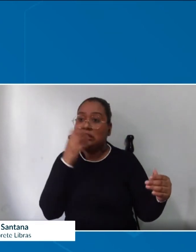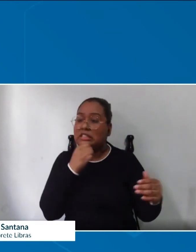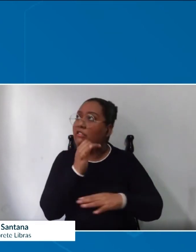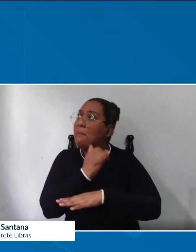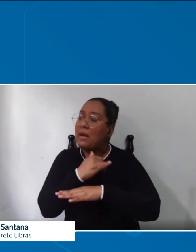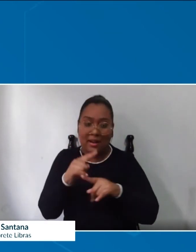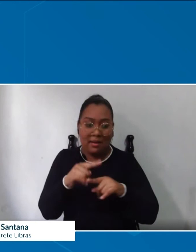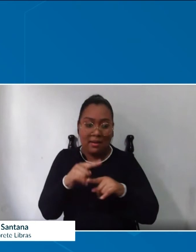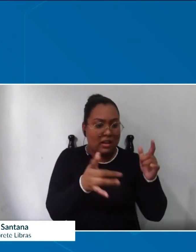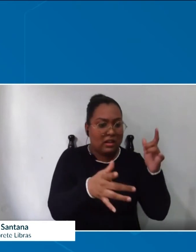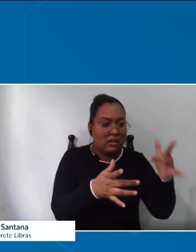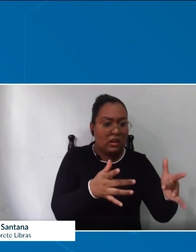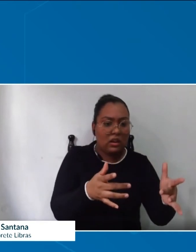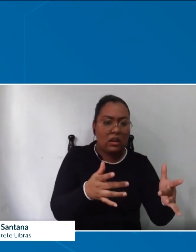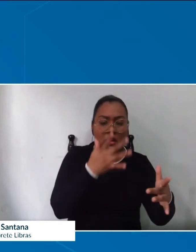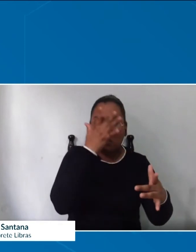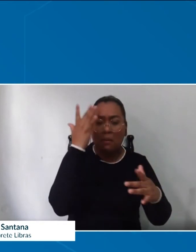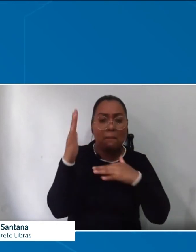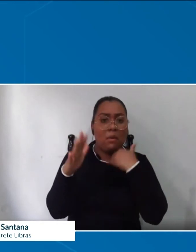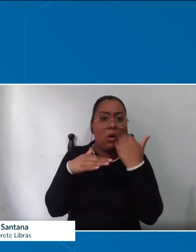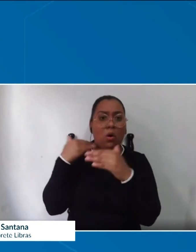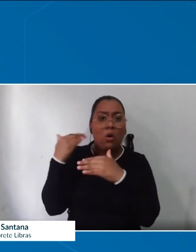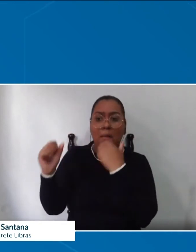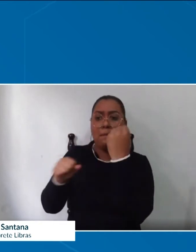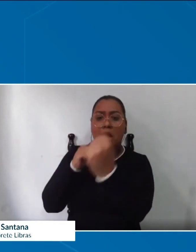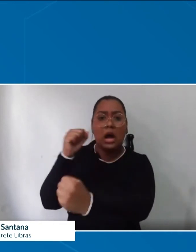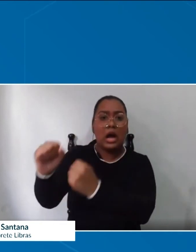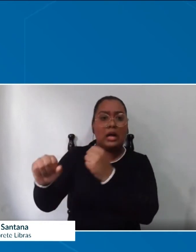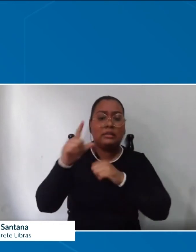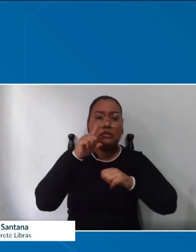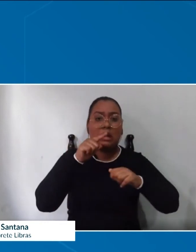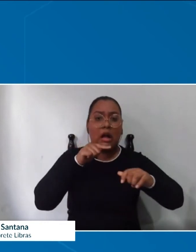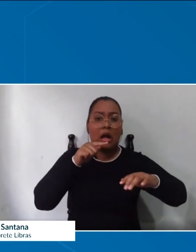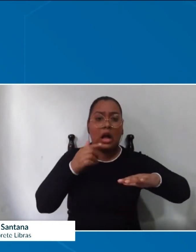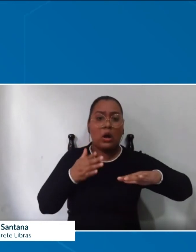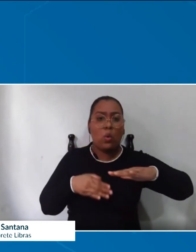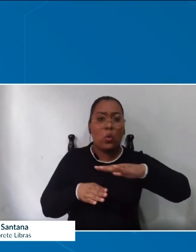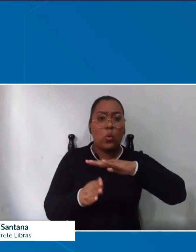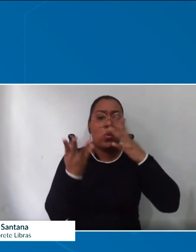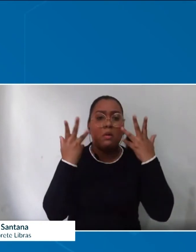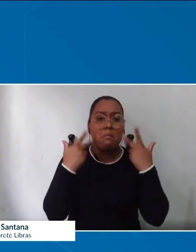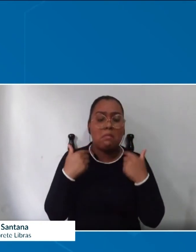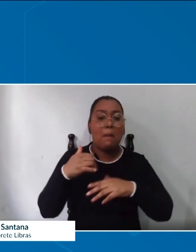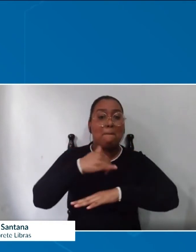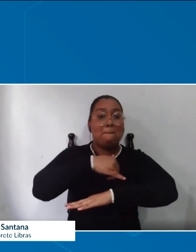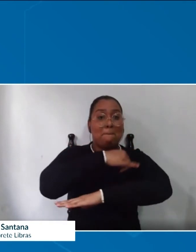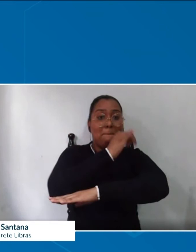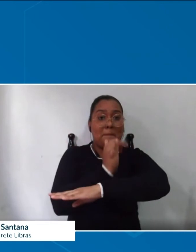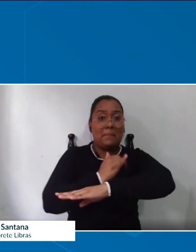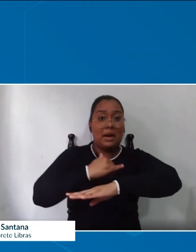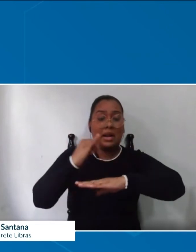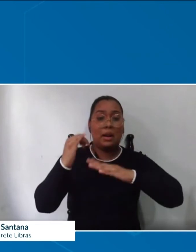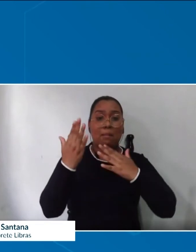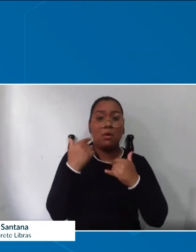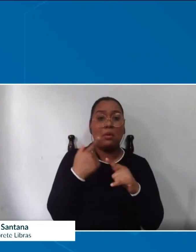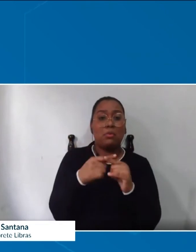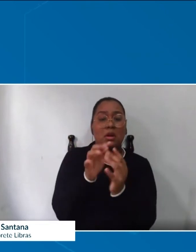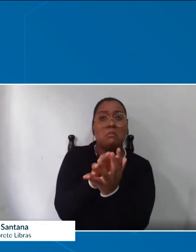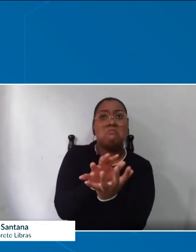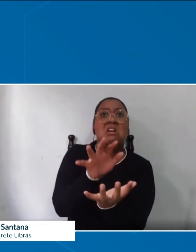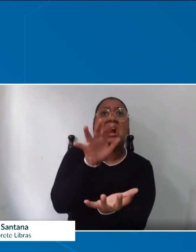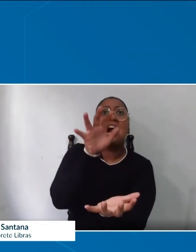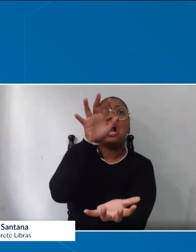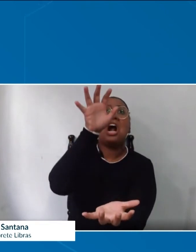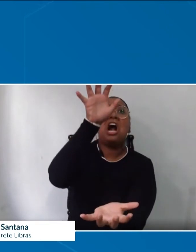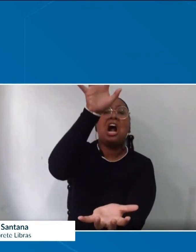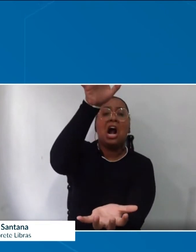esses plásticos estão matando a fauna aquática, né? Nós temos baleias que morrem pela ingestão de plásticos.